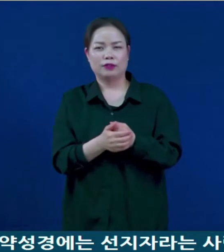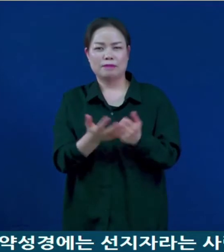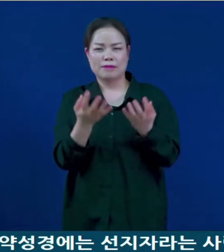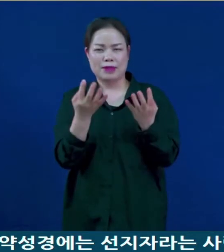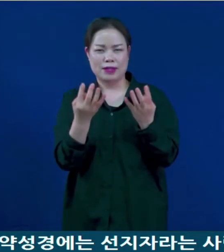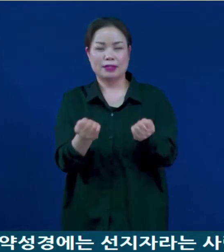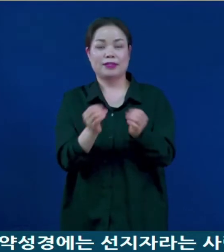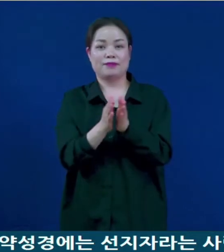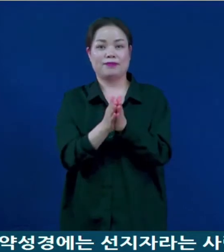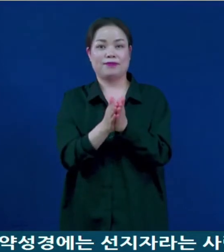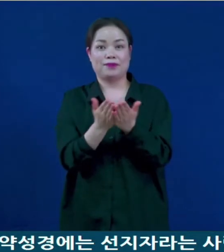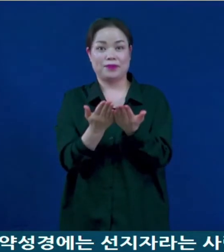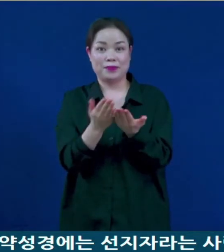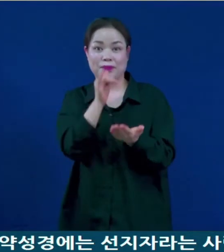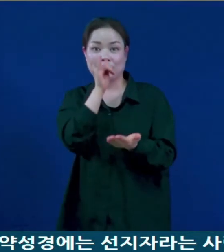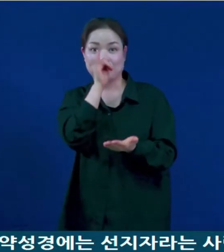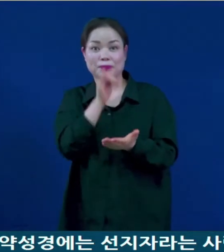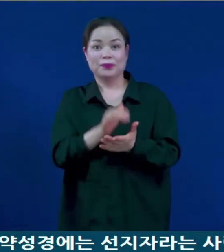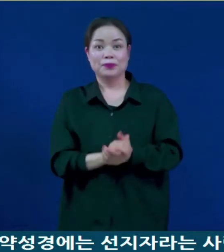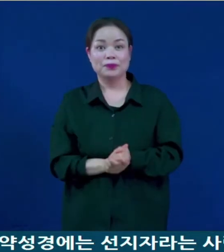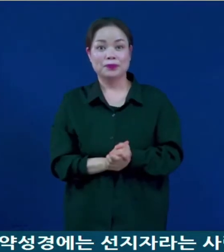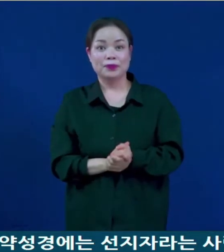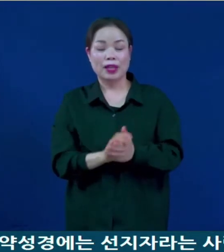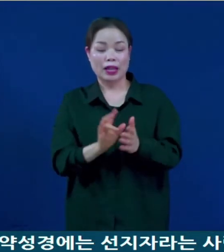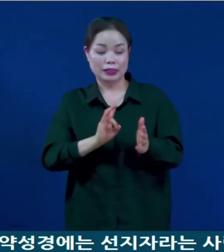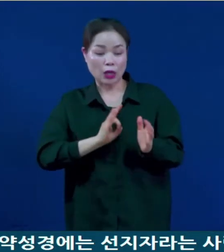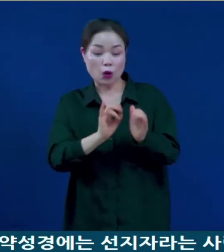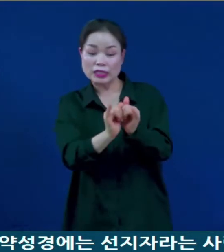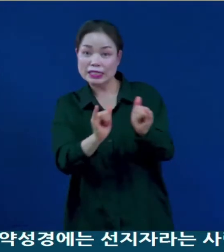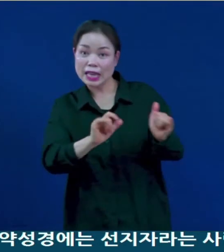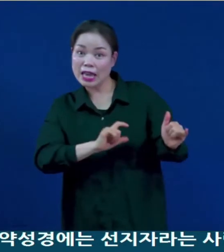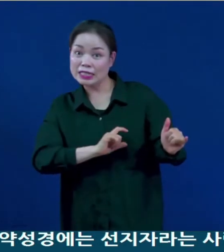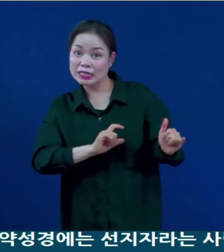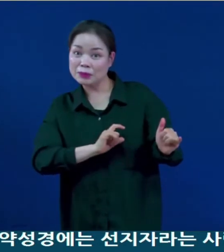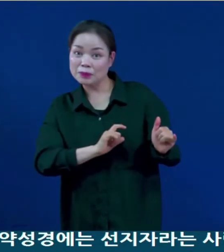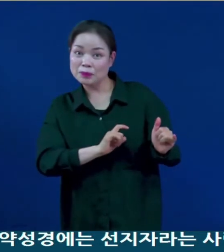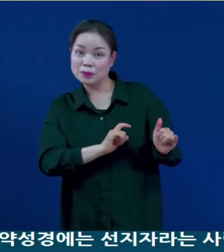많은 책들입니다. 그 선지자들의